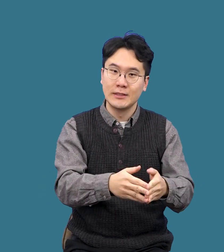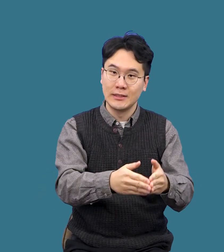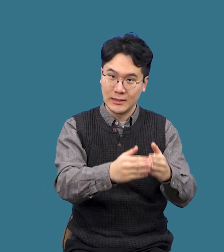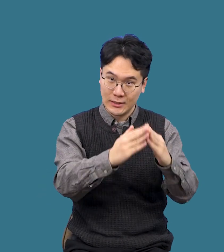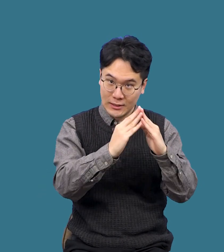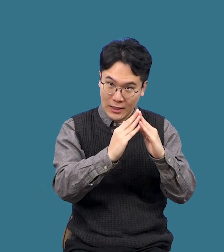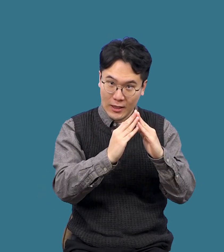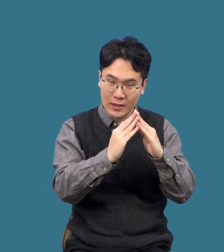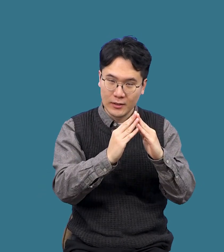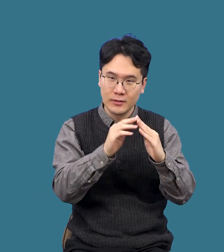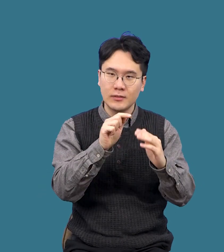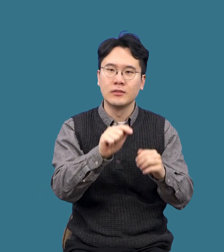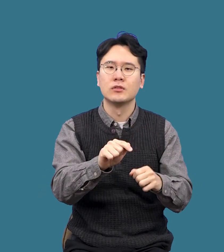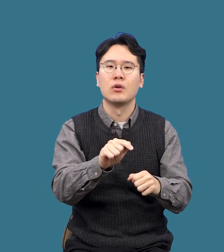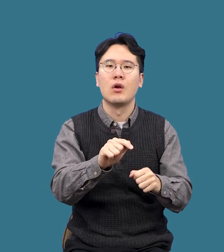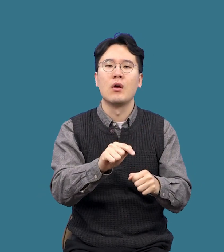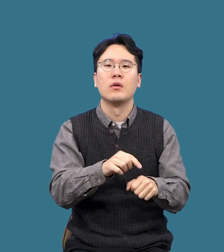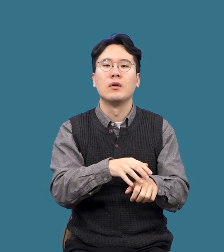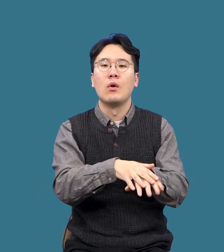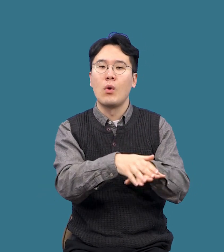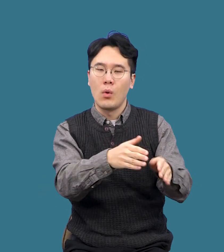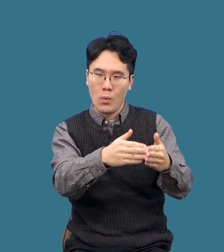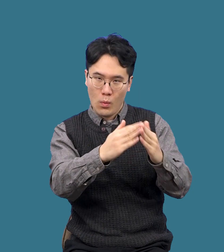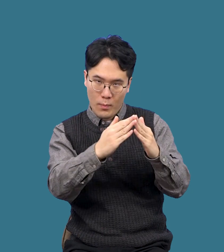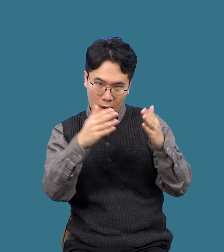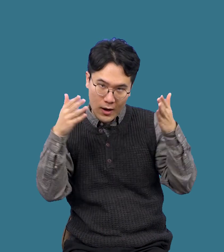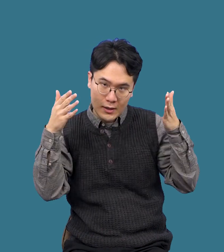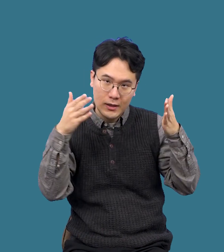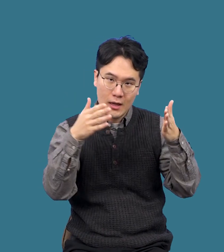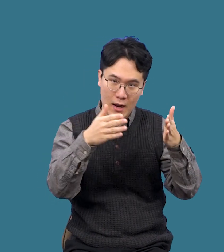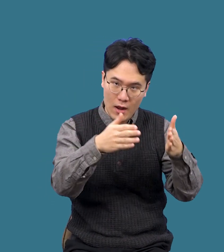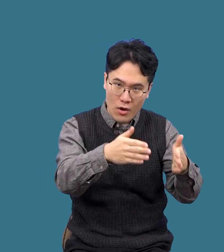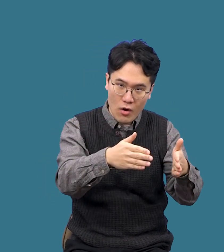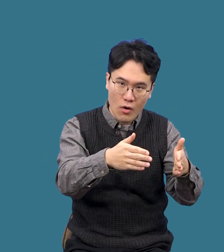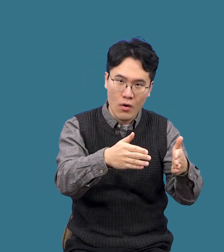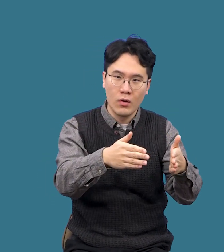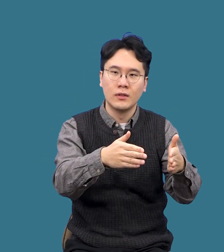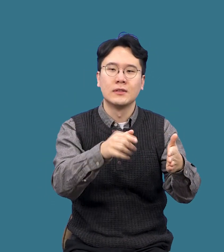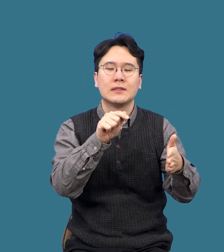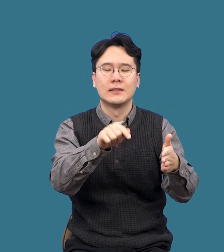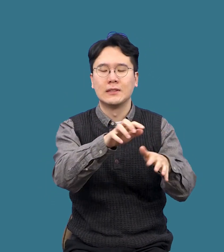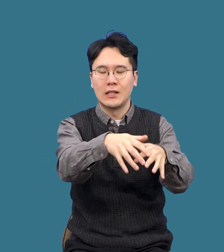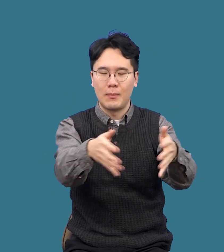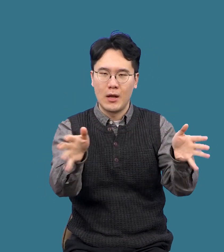회막을 향하여 사방으로 치라 이렇게 말씀하십니다.